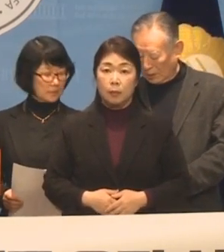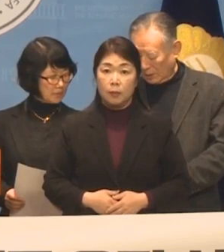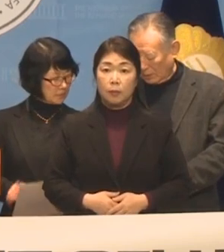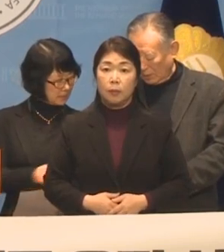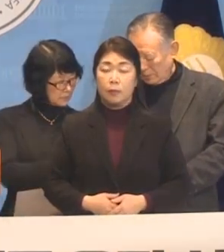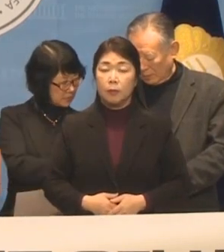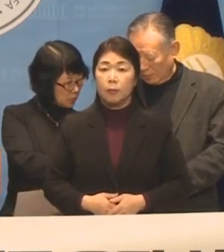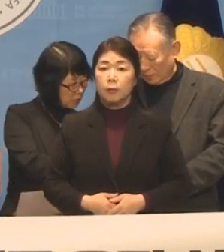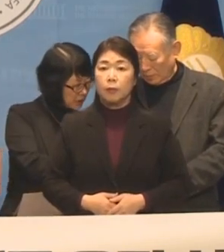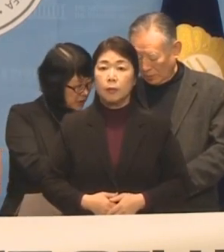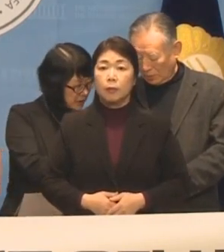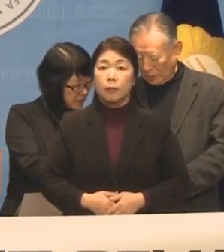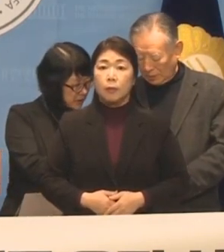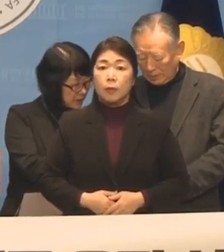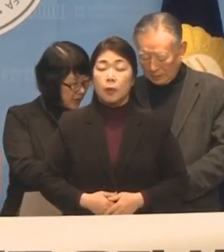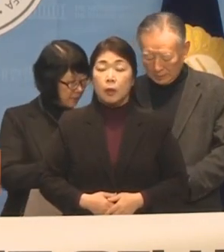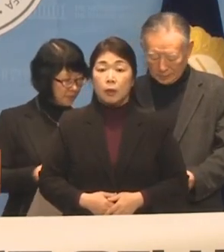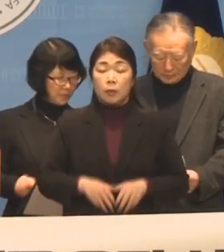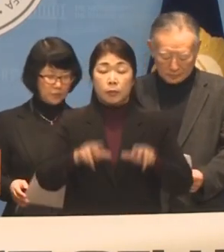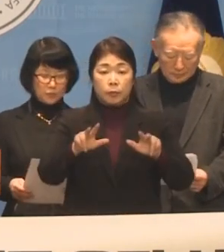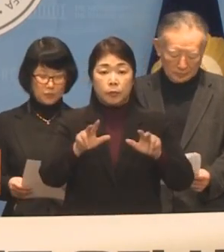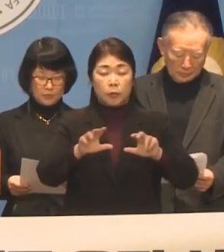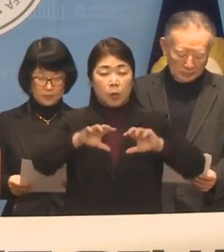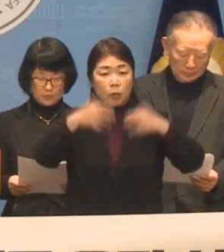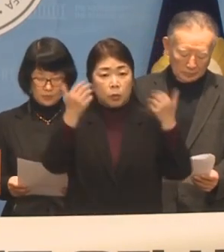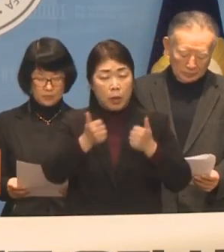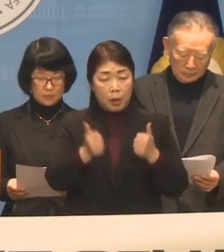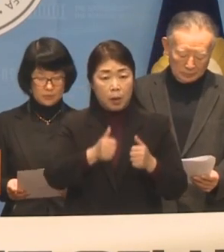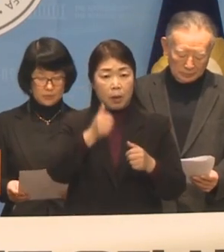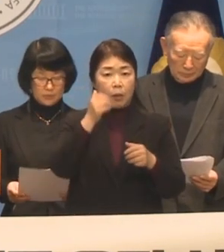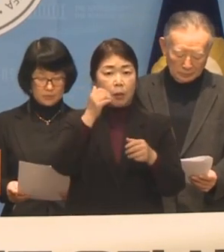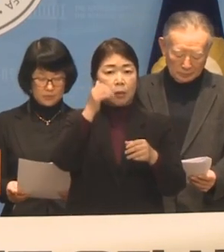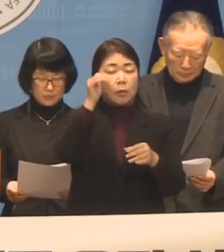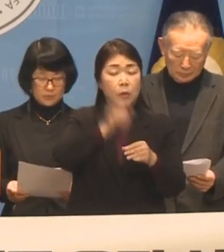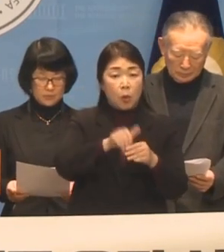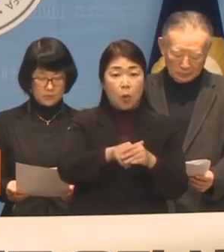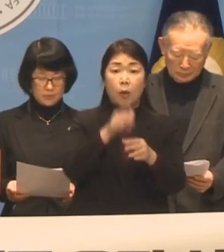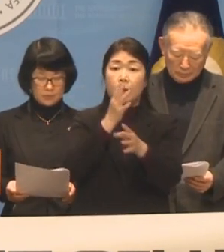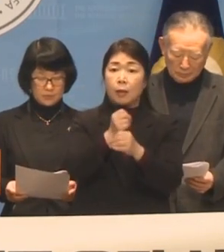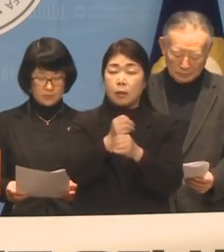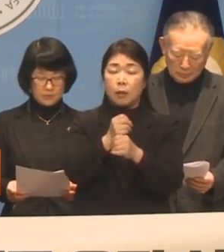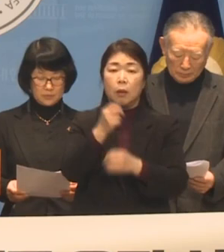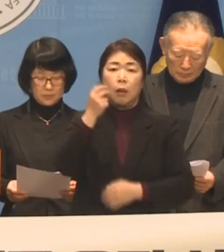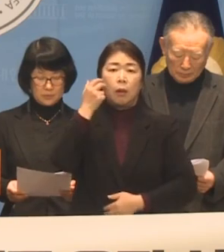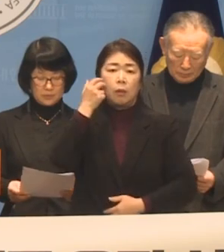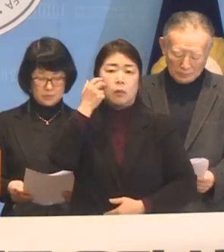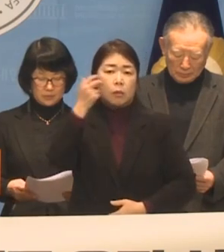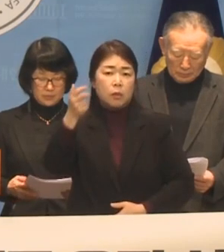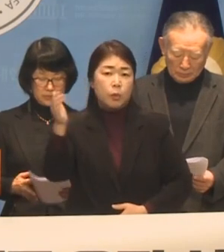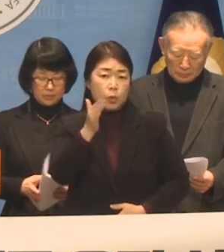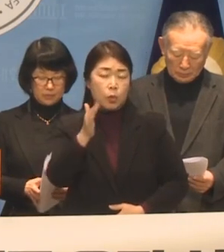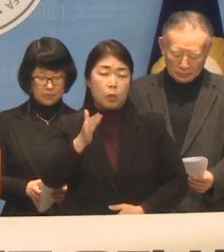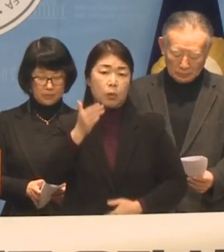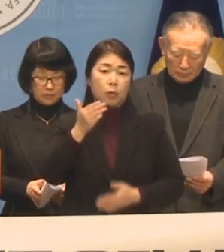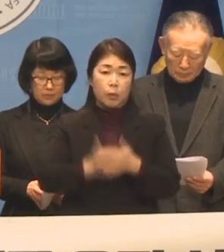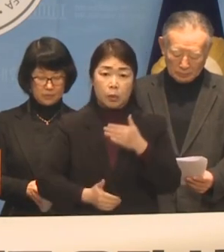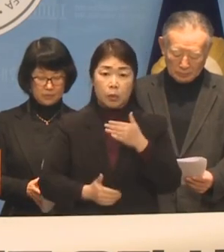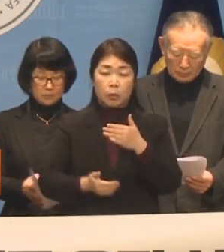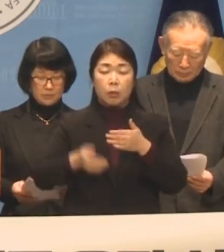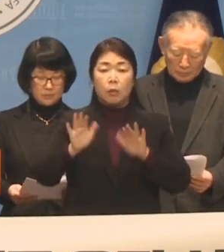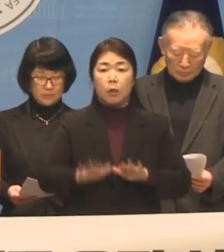지금 총선 일자가 70일이 채 안 남았습니다. 그런데 지금